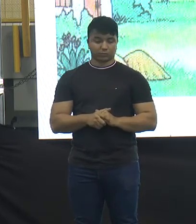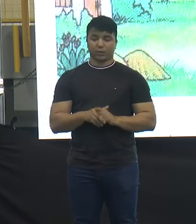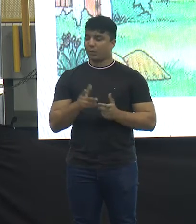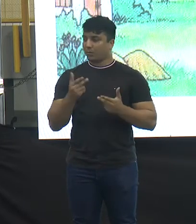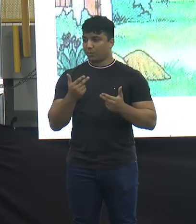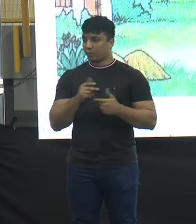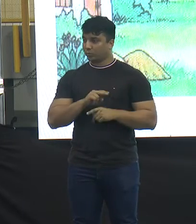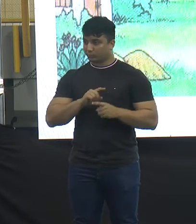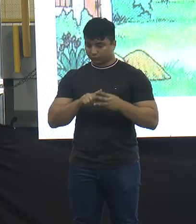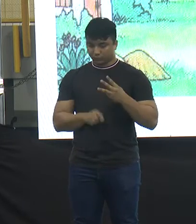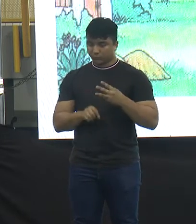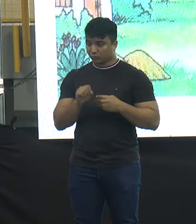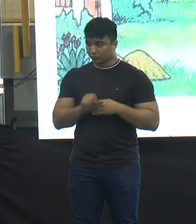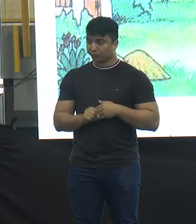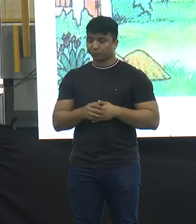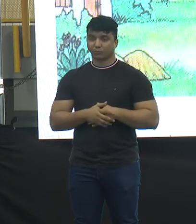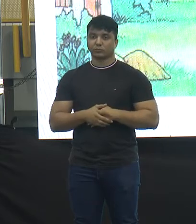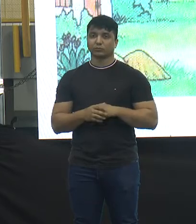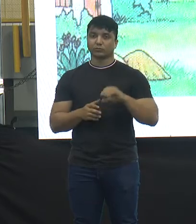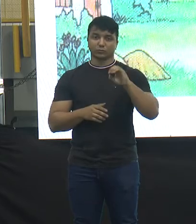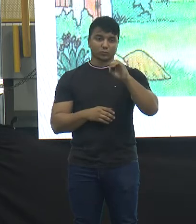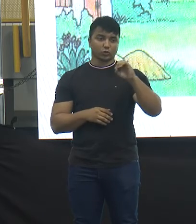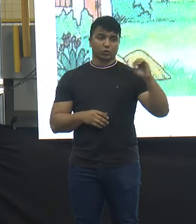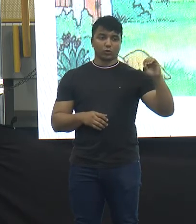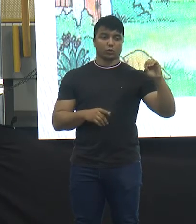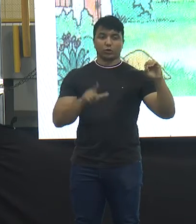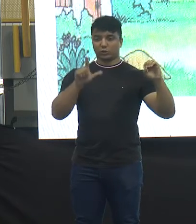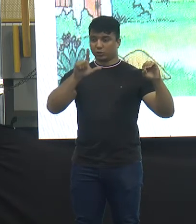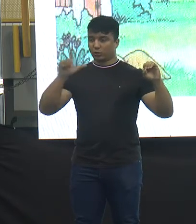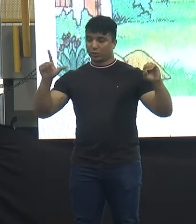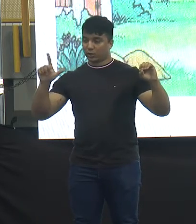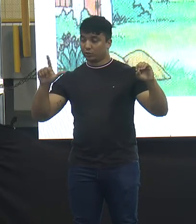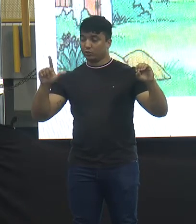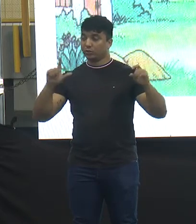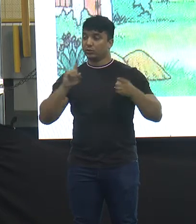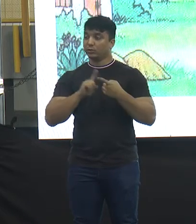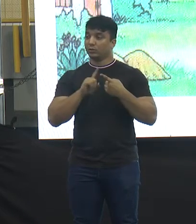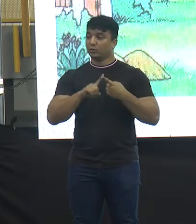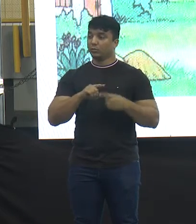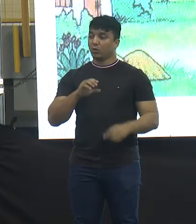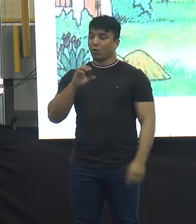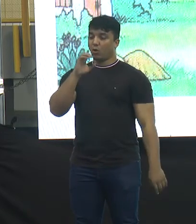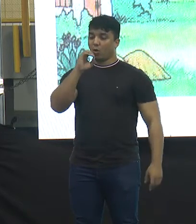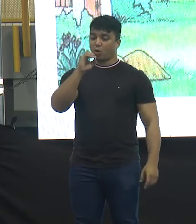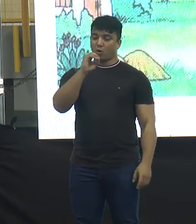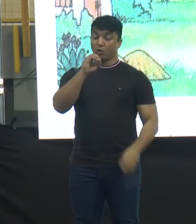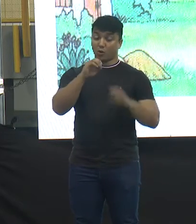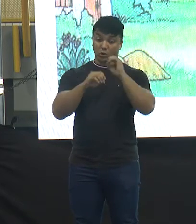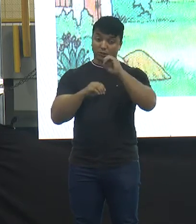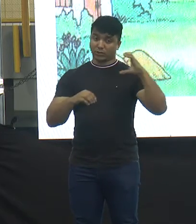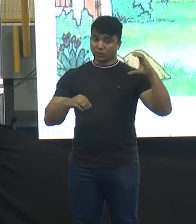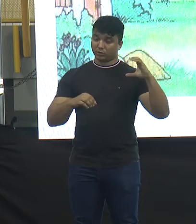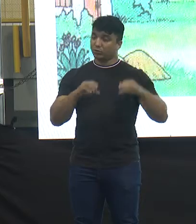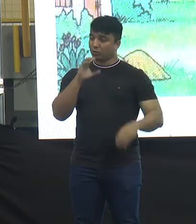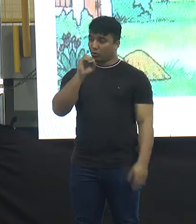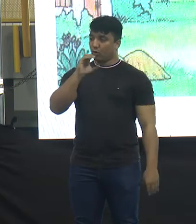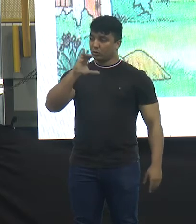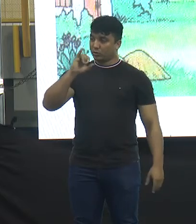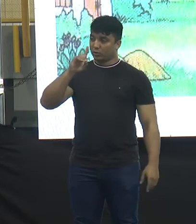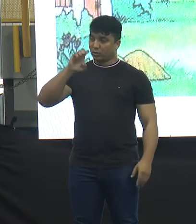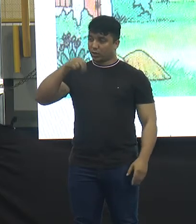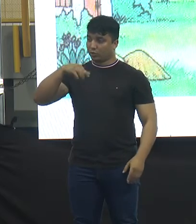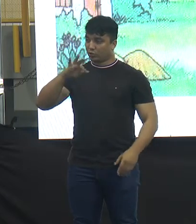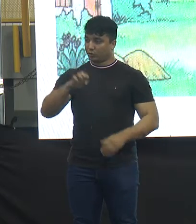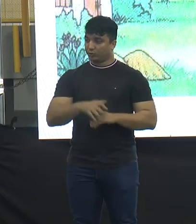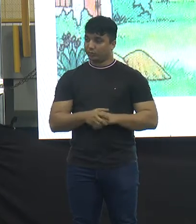coisa. Assim como oeste, oeste e também o quê? Ocidente. Então não esquece. Isso aqui é básico,